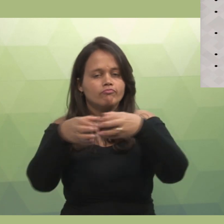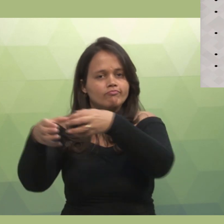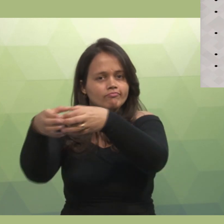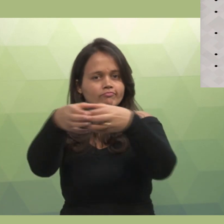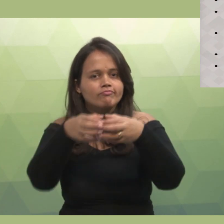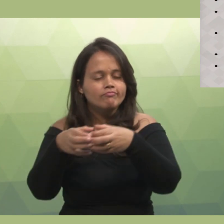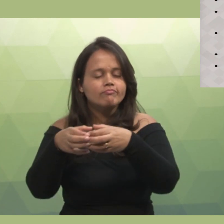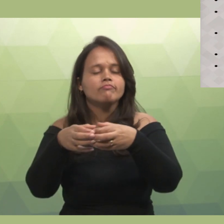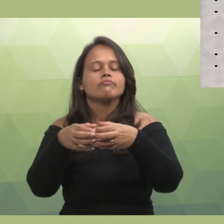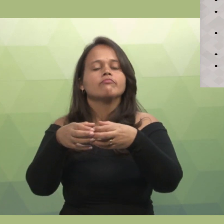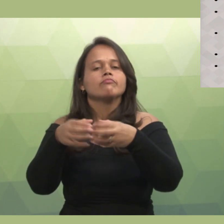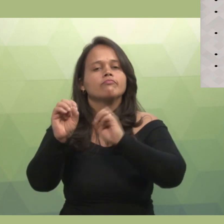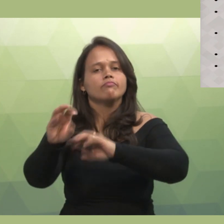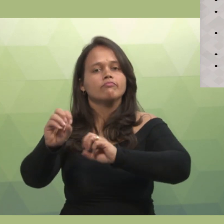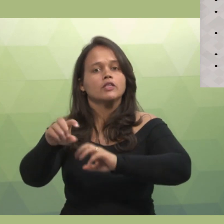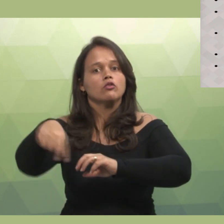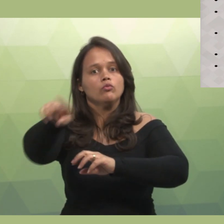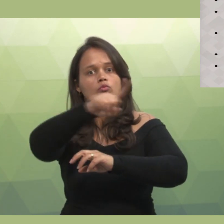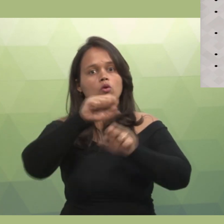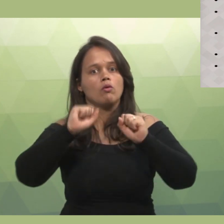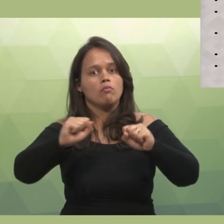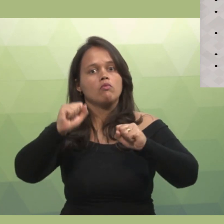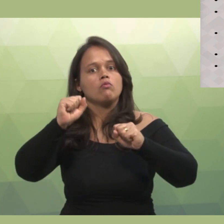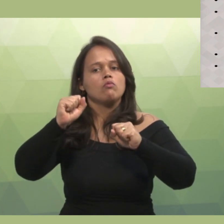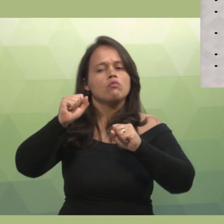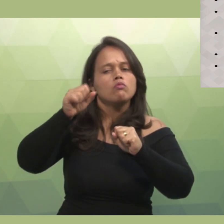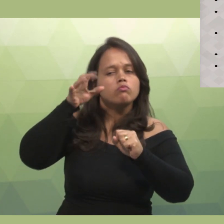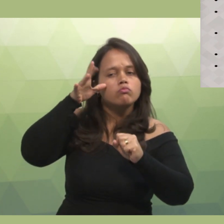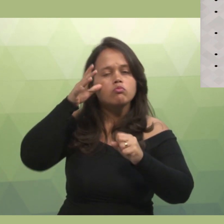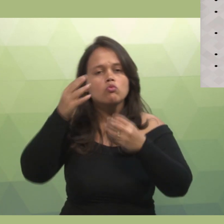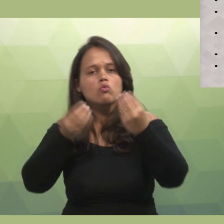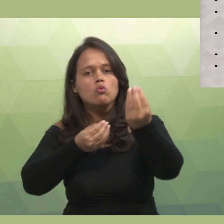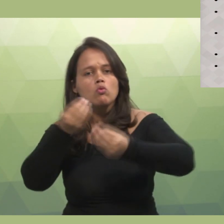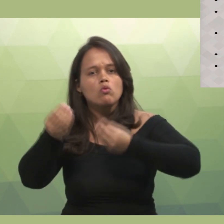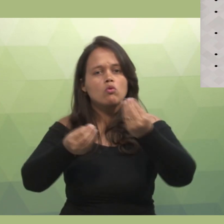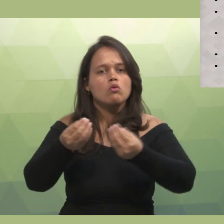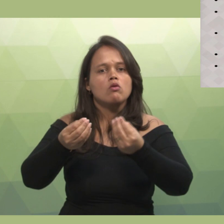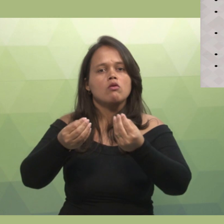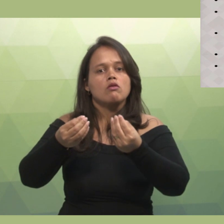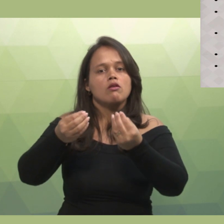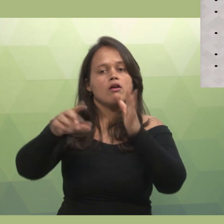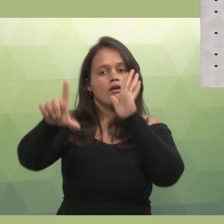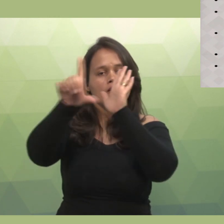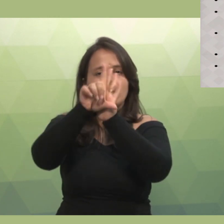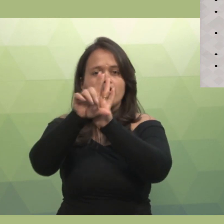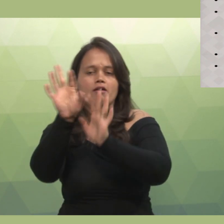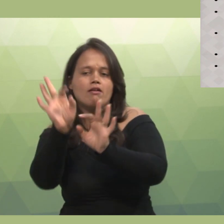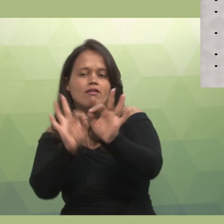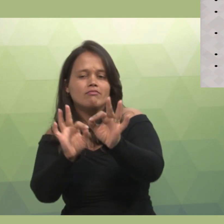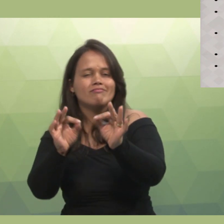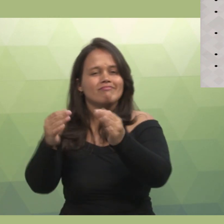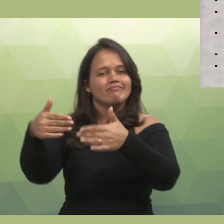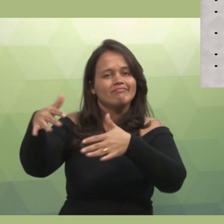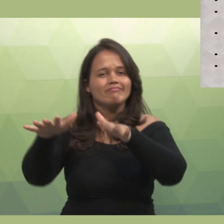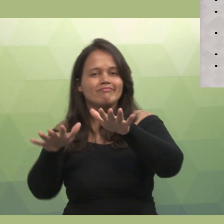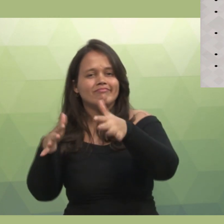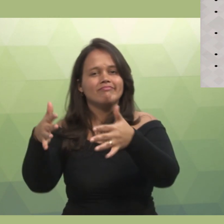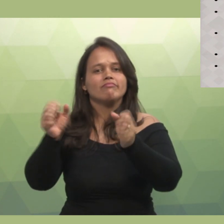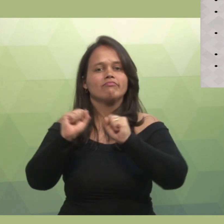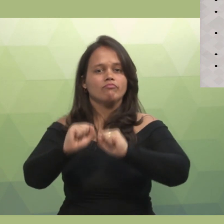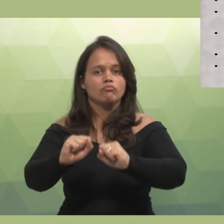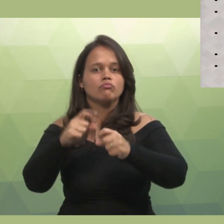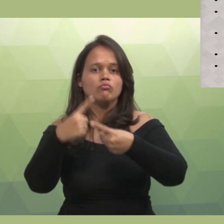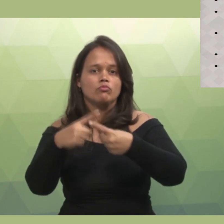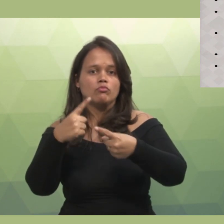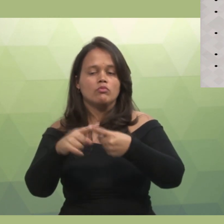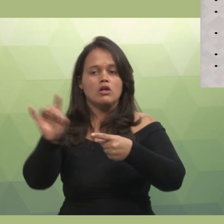poderá observar o caráter flexível da legislação vigente, considerando-se a autonomia atribuída aos